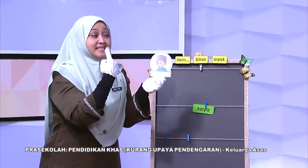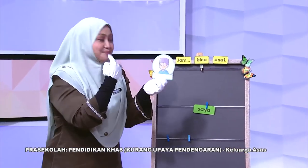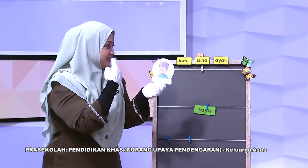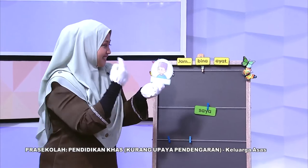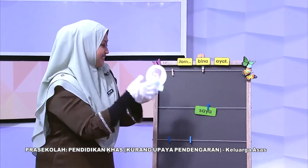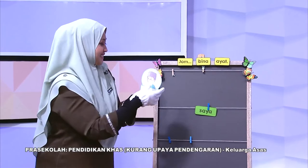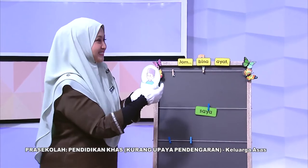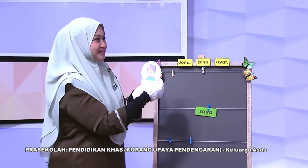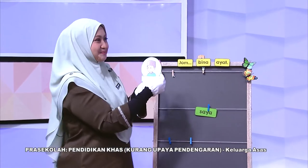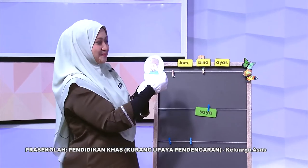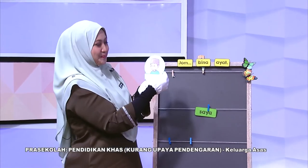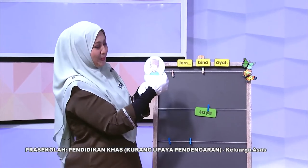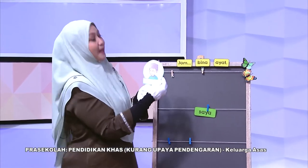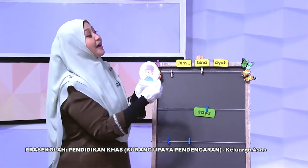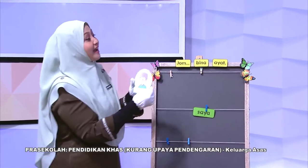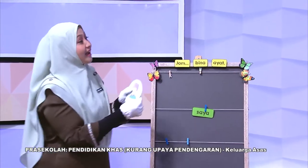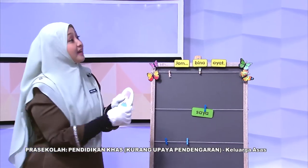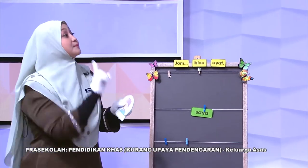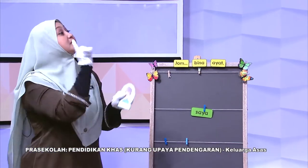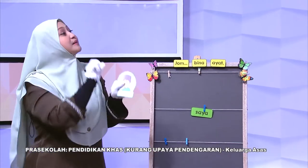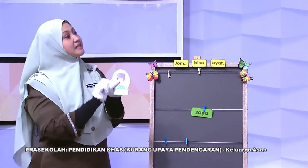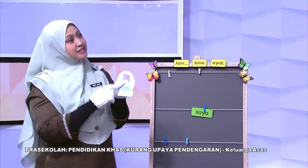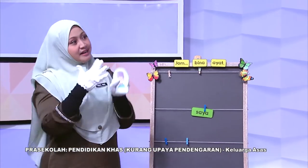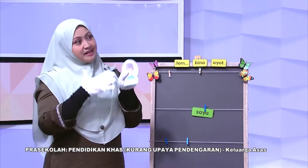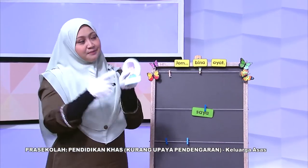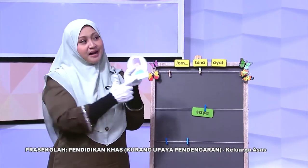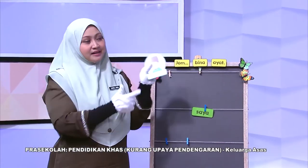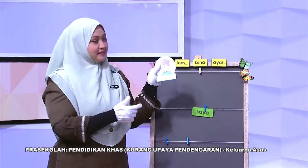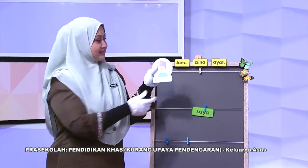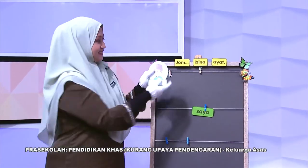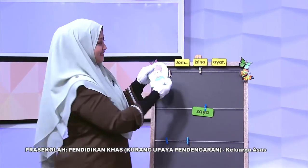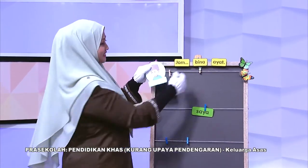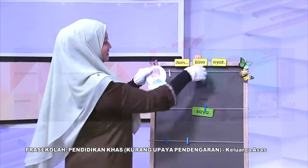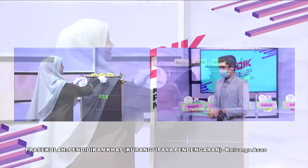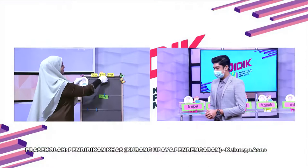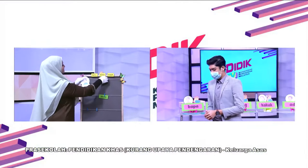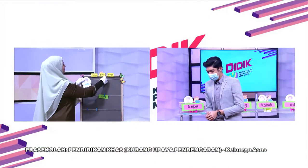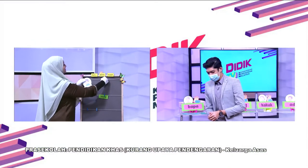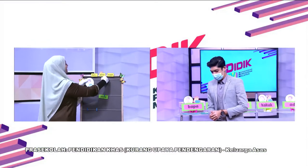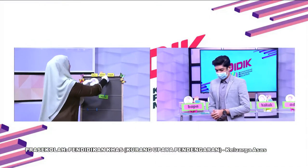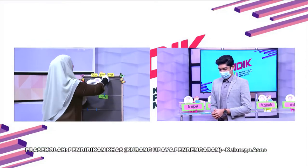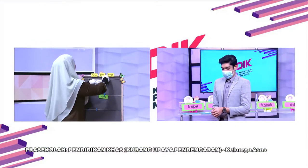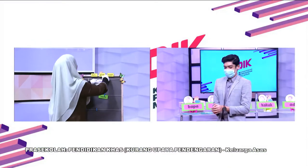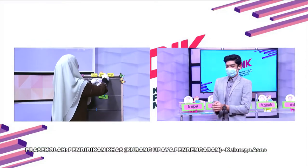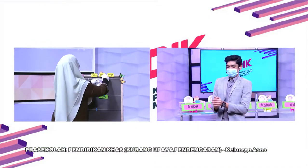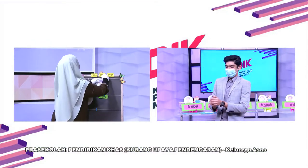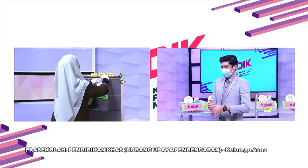siapa ini Ah isyarat abang-abang tadi sego hahaha